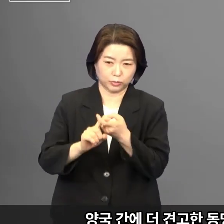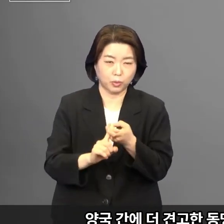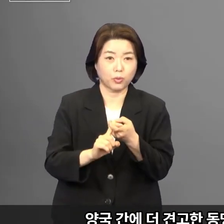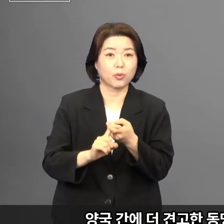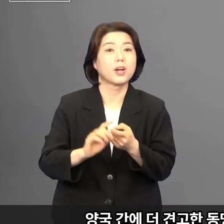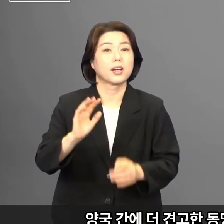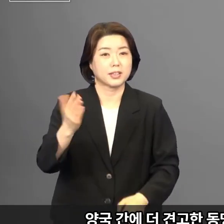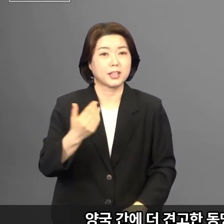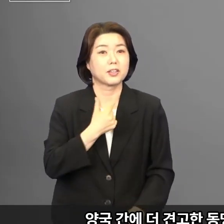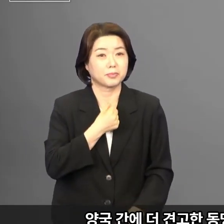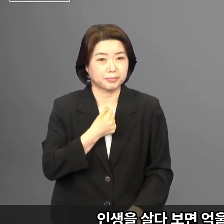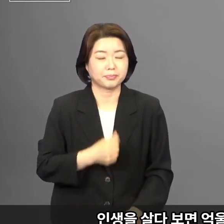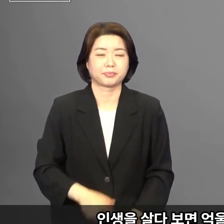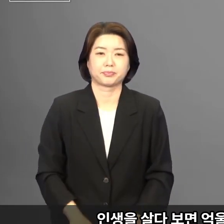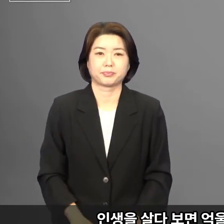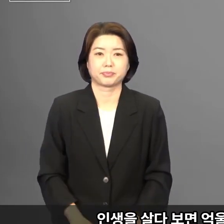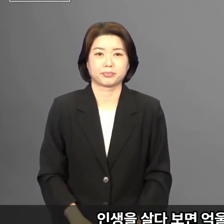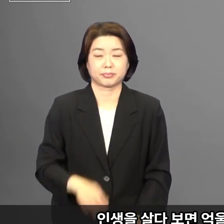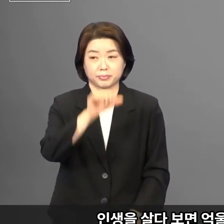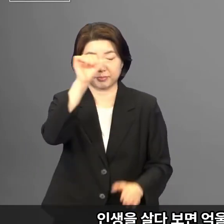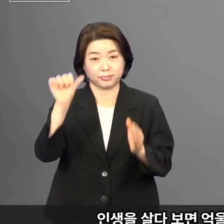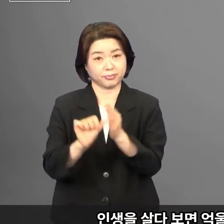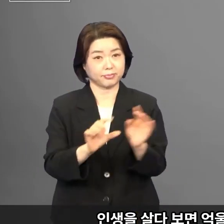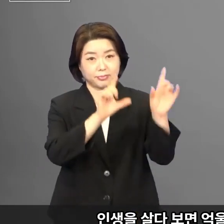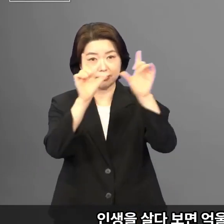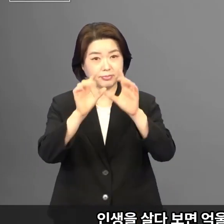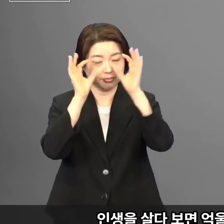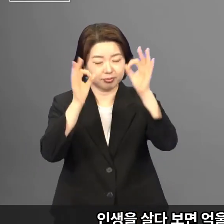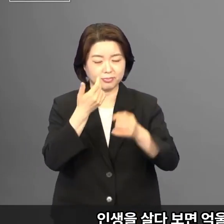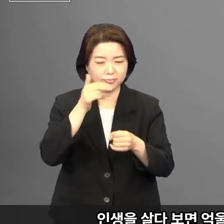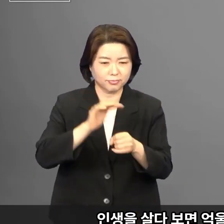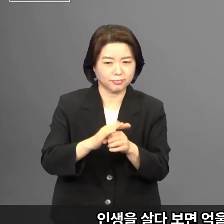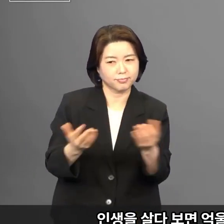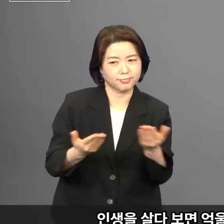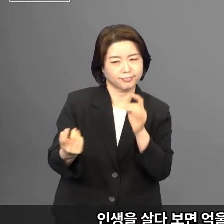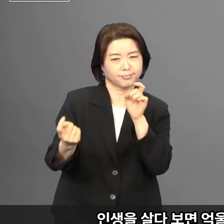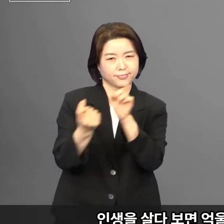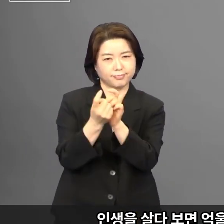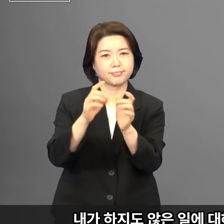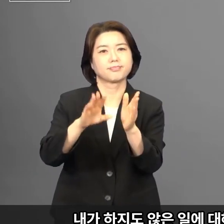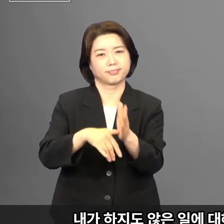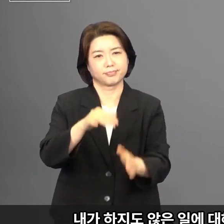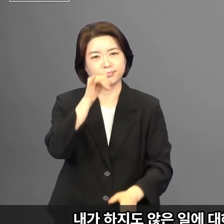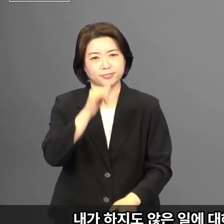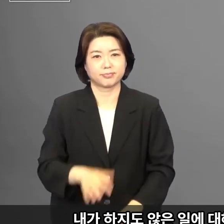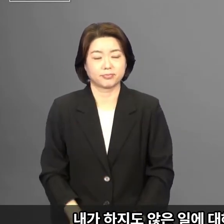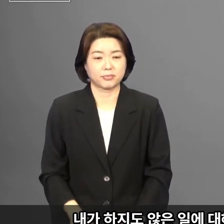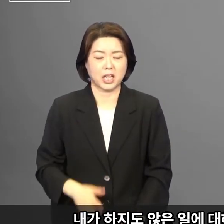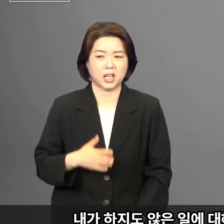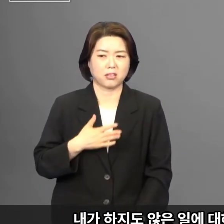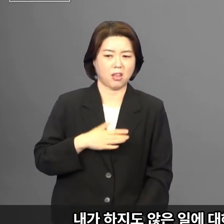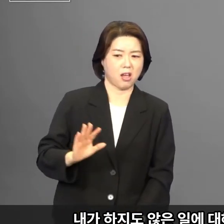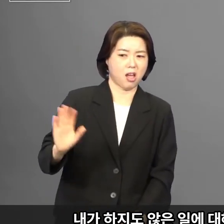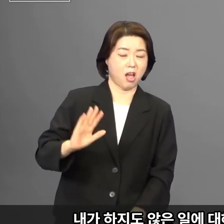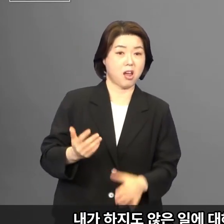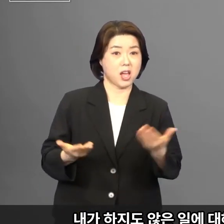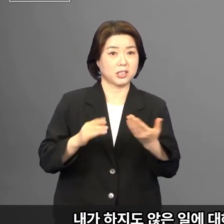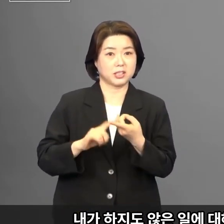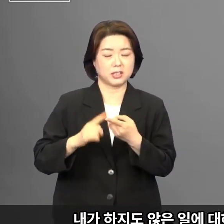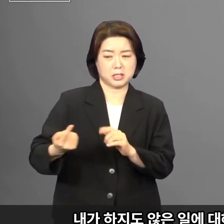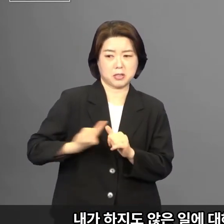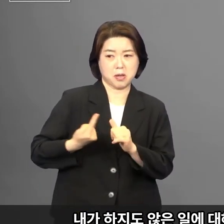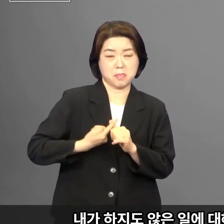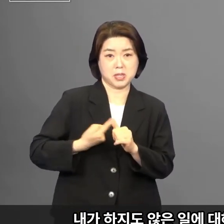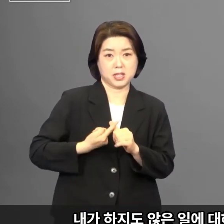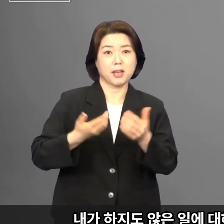세워지기를 원합니다. 인생을 살다 보면 억울한 일을 당할 때가 있습니다. 내가 하지도 않은 일에 대해서 비난의